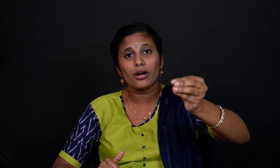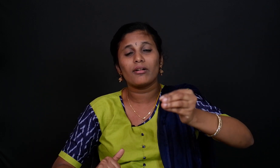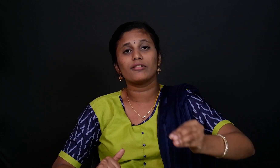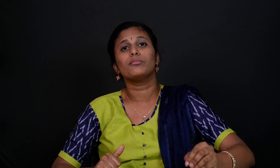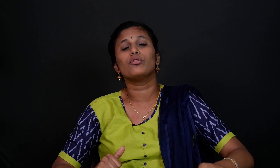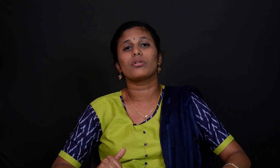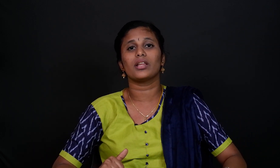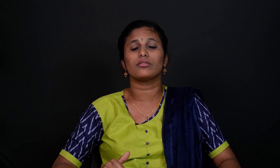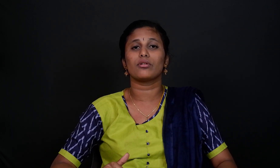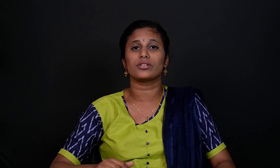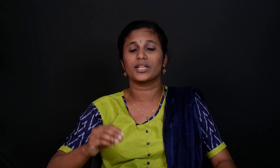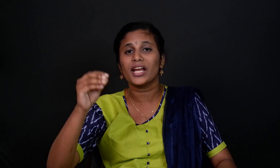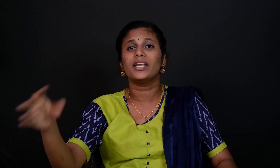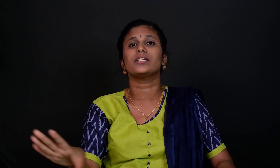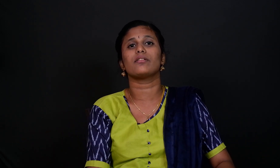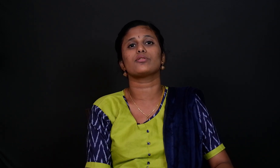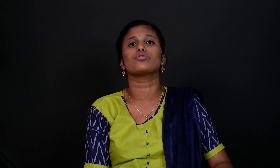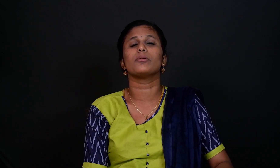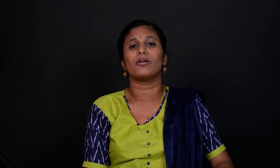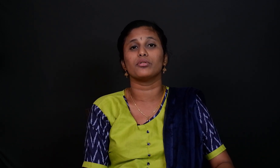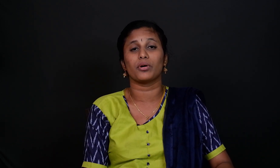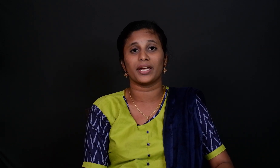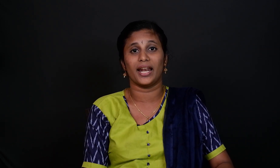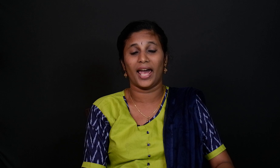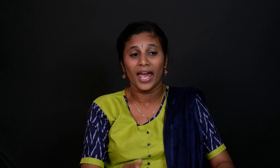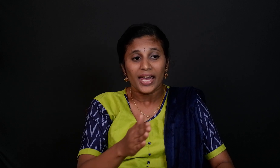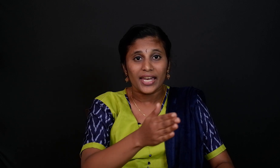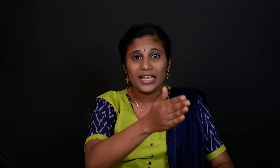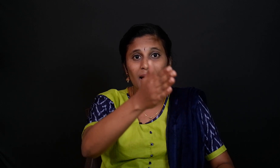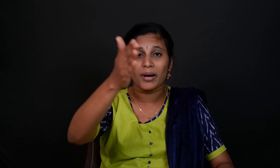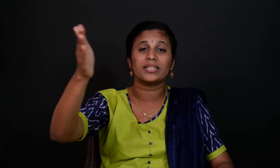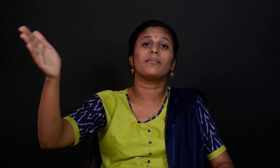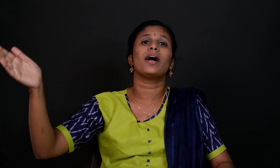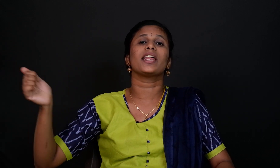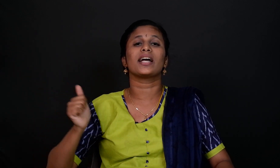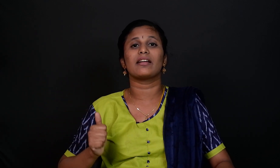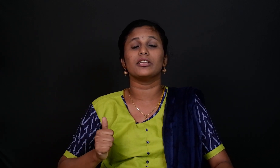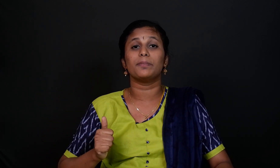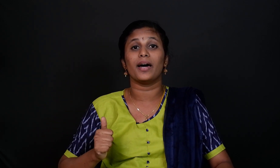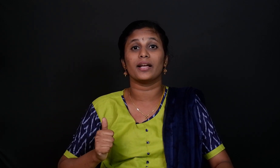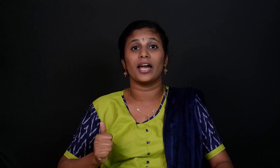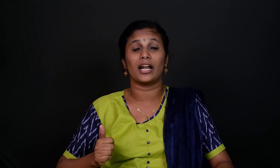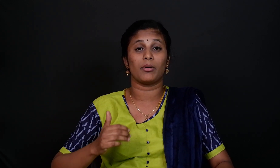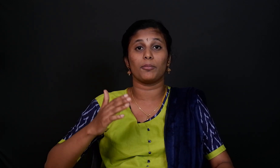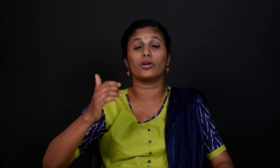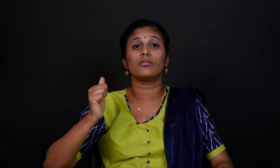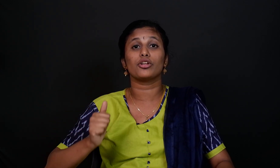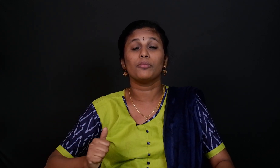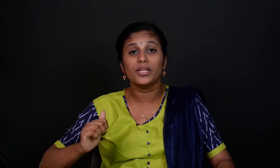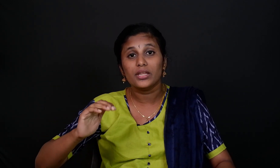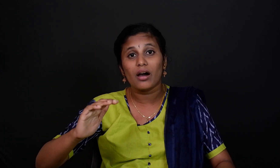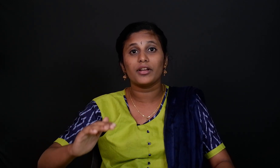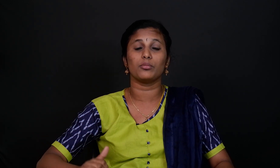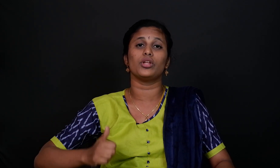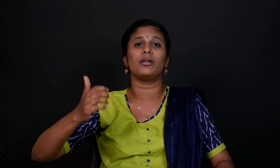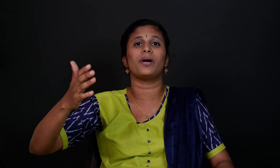பெட்ரோல் விலை வந்து 3 ரூபா தான் வந்து குறைச்சிருக்கீங்க, டீசல் விலை சுத்தமா வந்து குறைக்கல. இதே மத்த மாநிலங்களை வந்து பாருங்க, நம்மளை பொறுத்த வரைக்கும் இந்தியாவின் முதல்